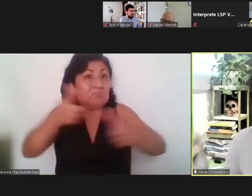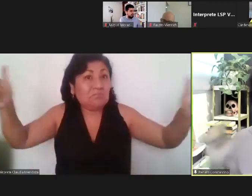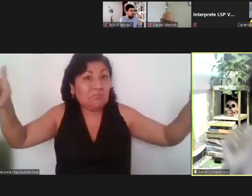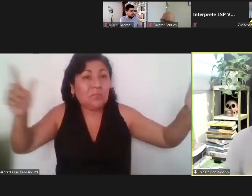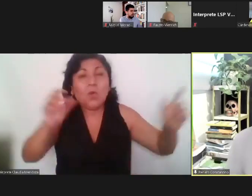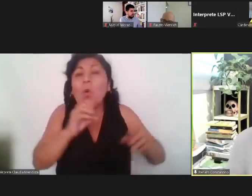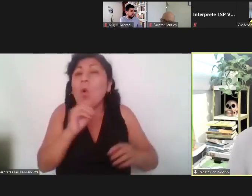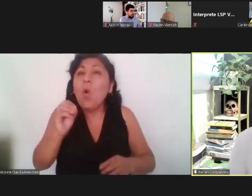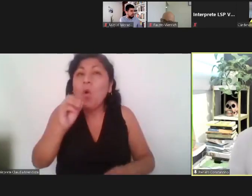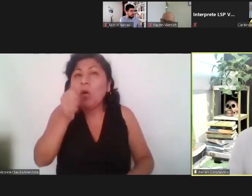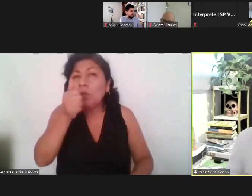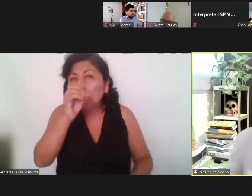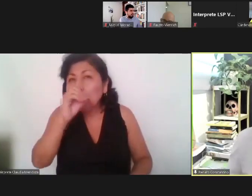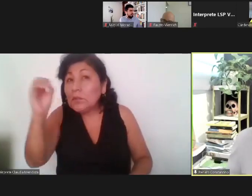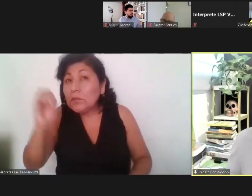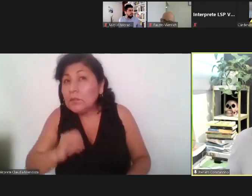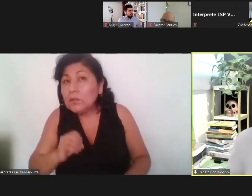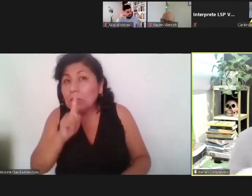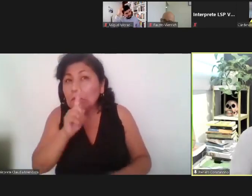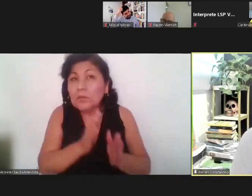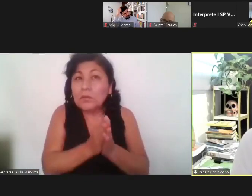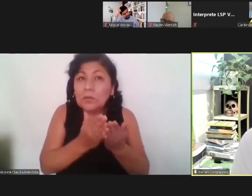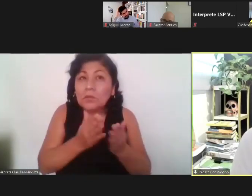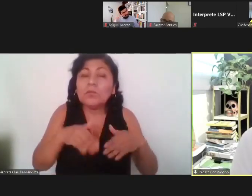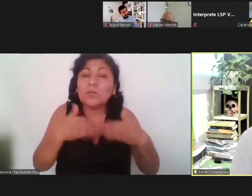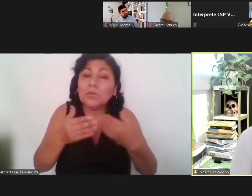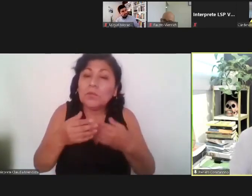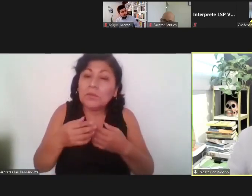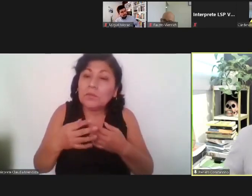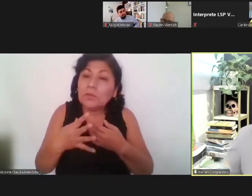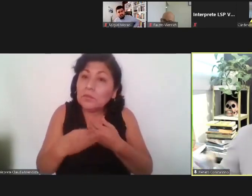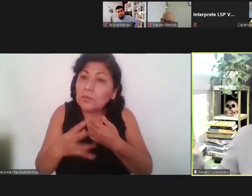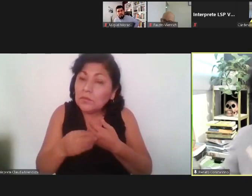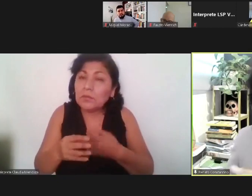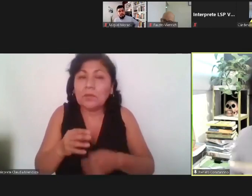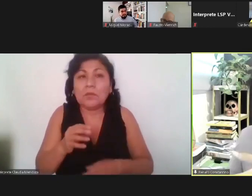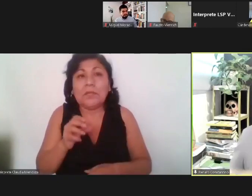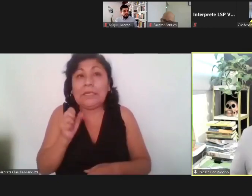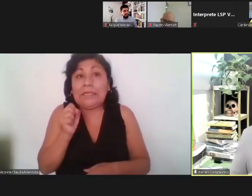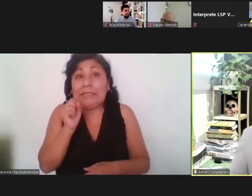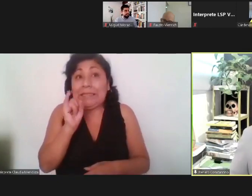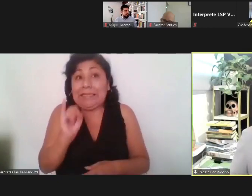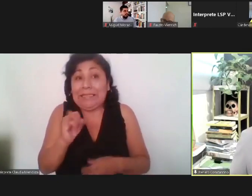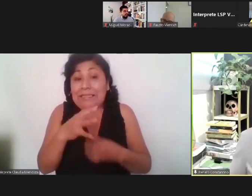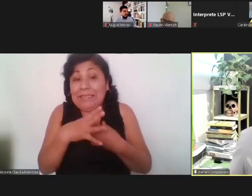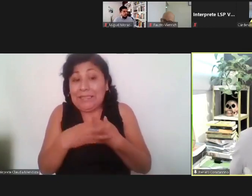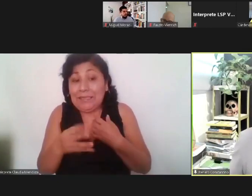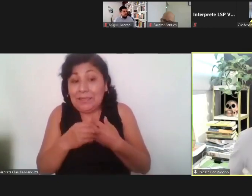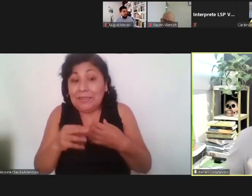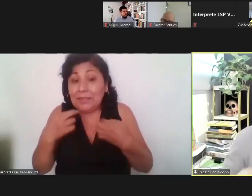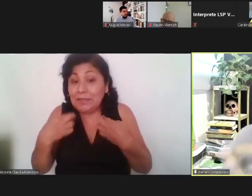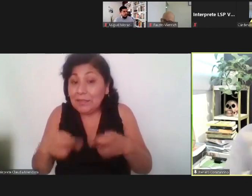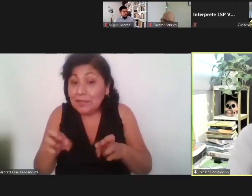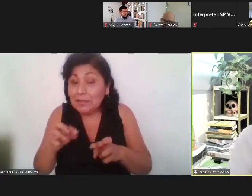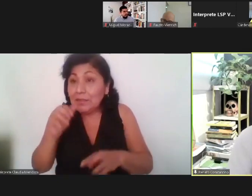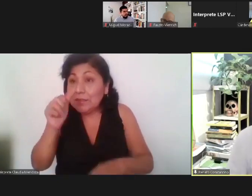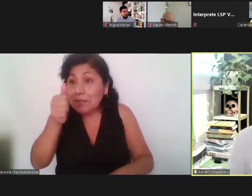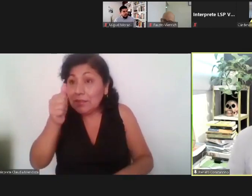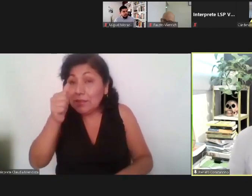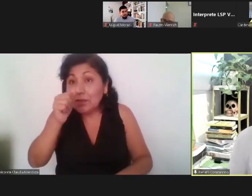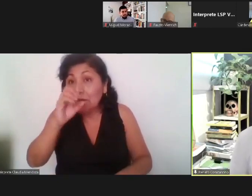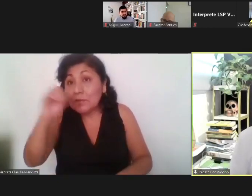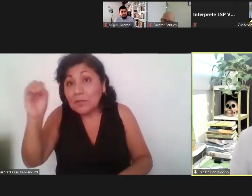10% de una obra que se puede fotocopiar. Entonces, si se puede fotocopiar el 10%, pues también se puede digitalizar